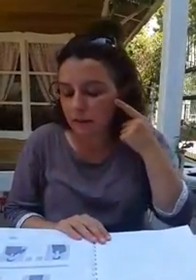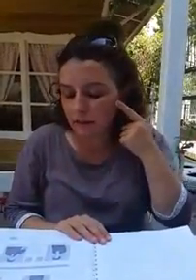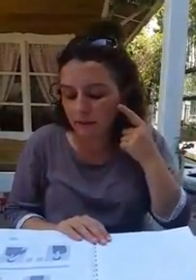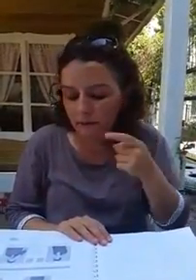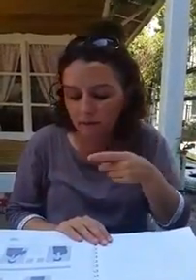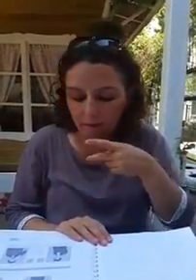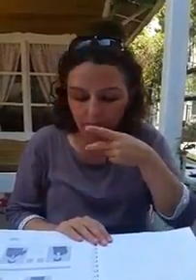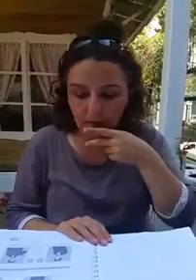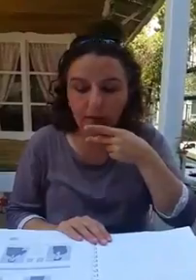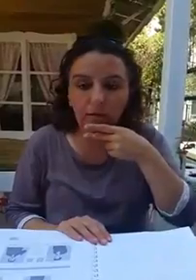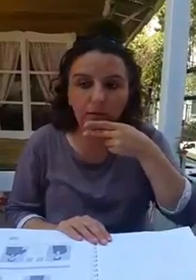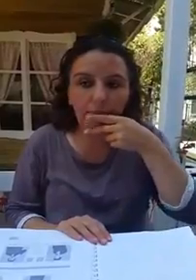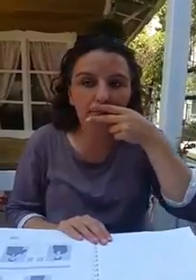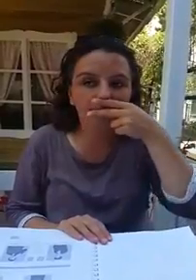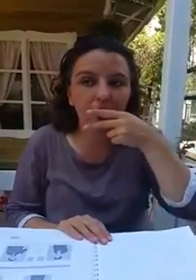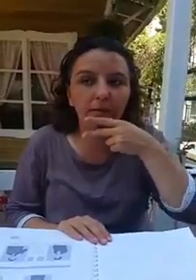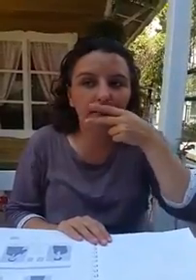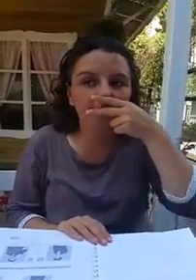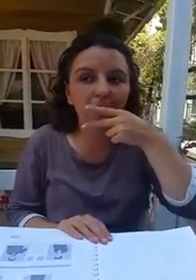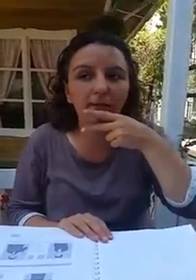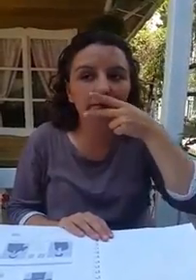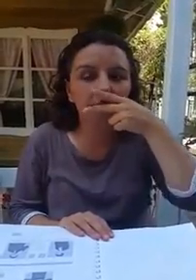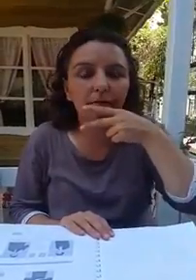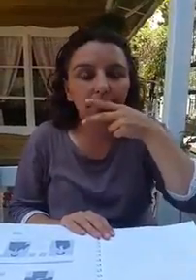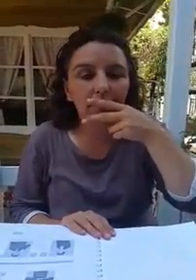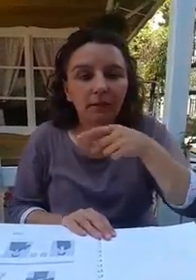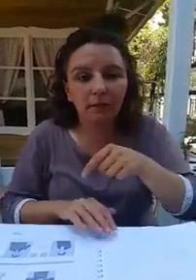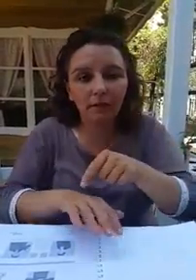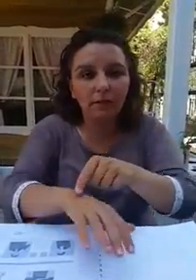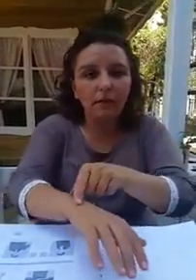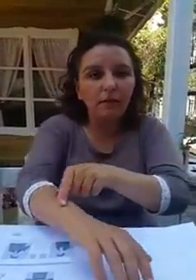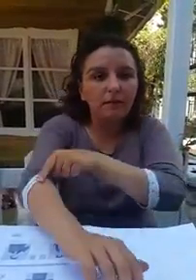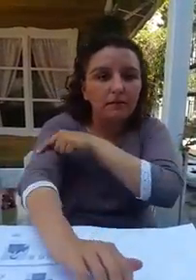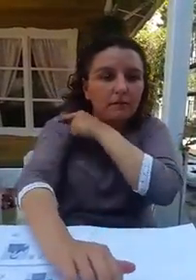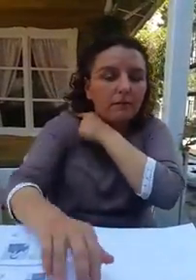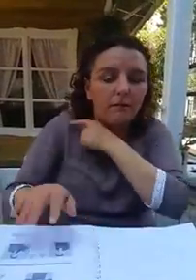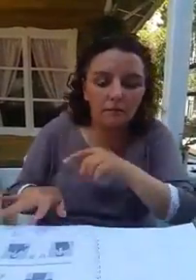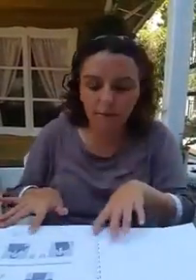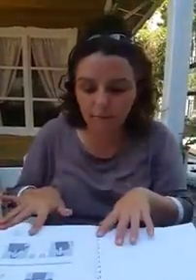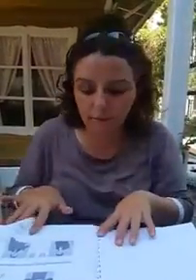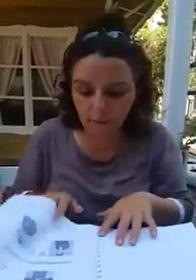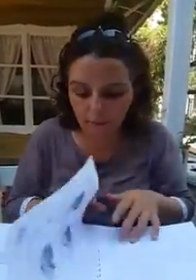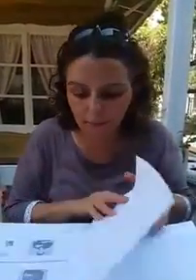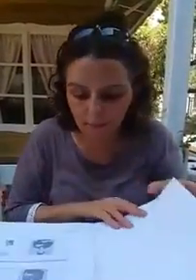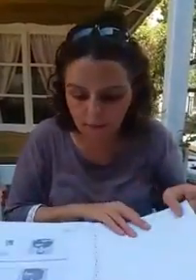Sarı, sarı ya da sarı.